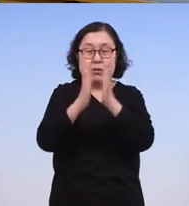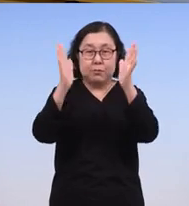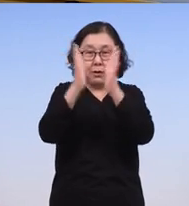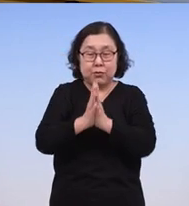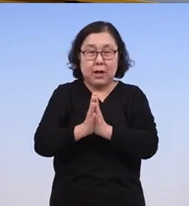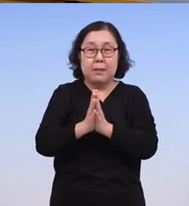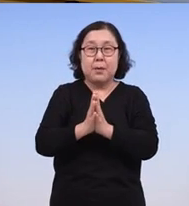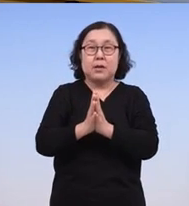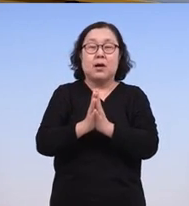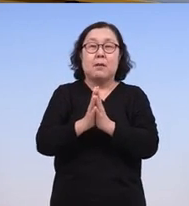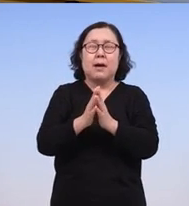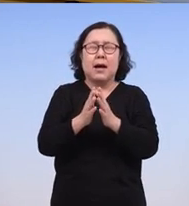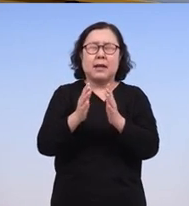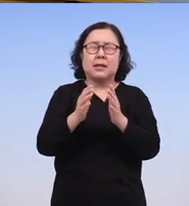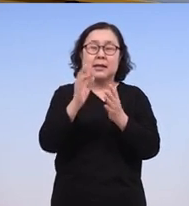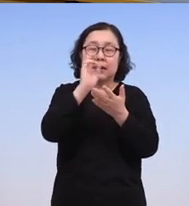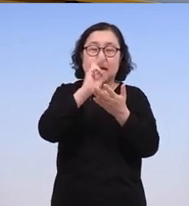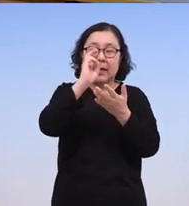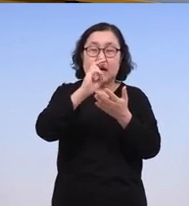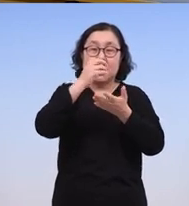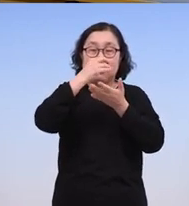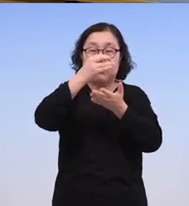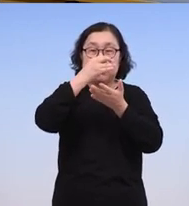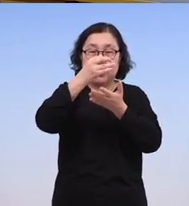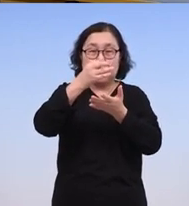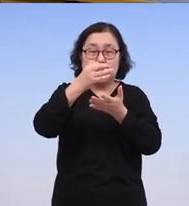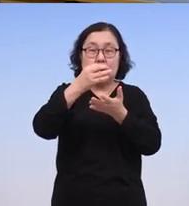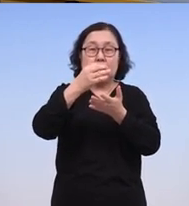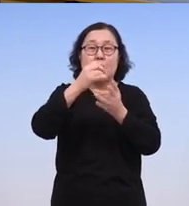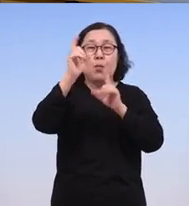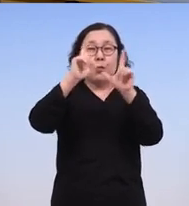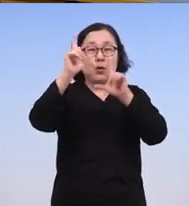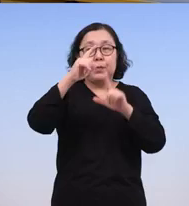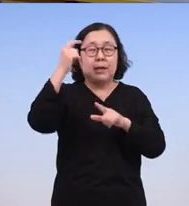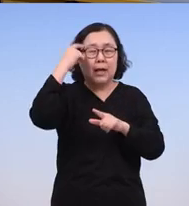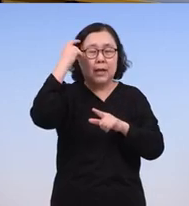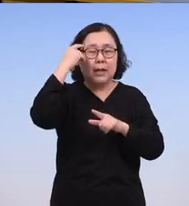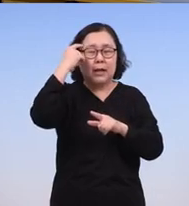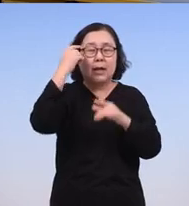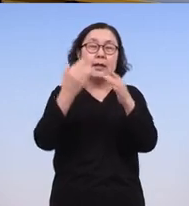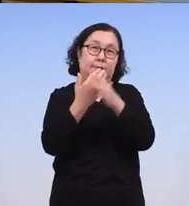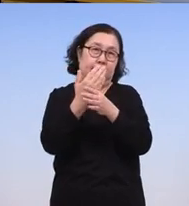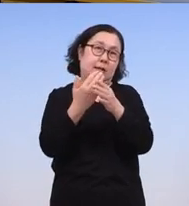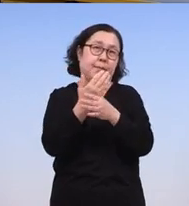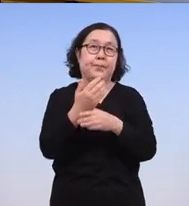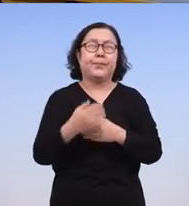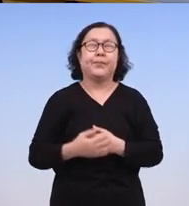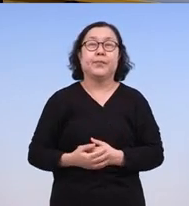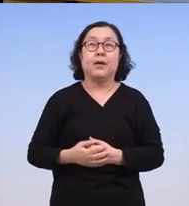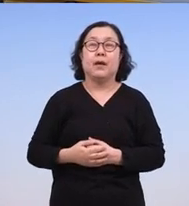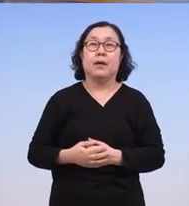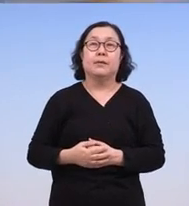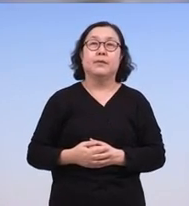박수를 치면서 저 찬양을 또 부르고 부르셨던 모습이 잊혀지지가 않아요.